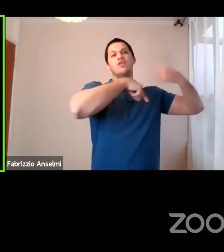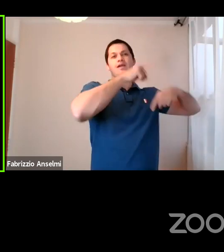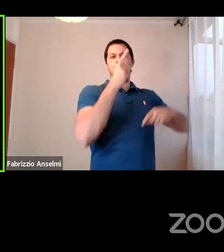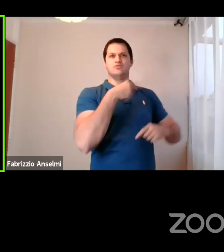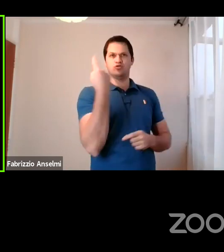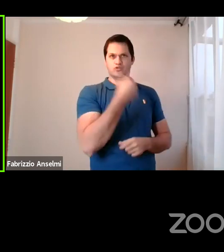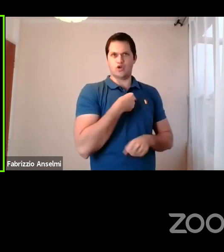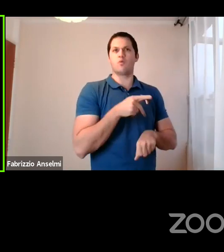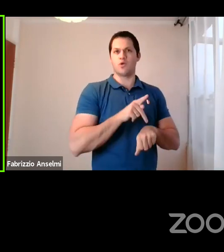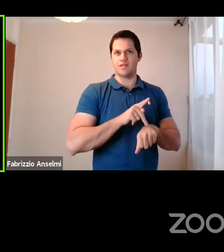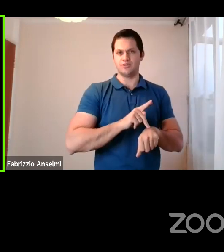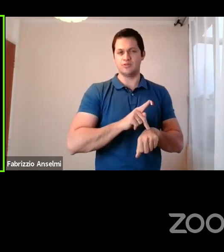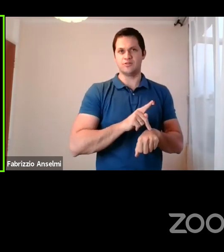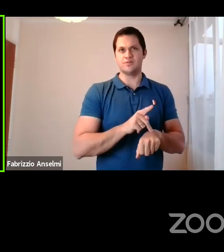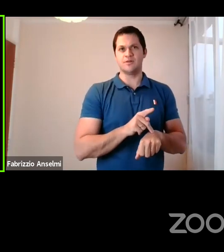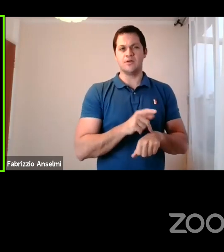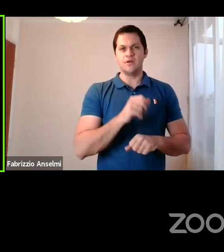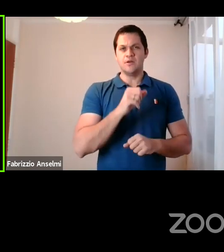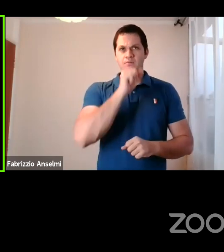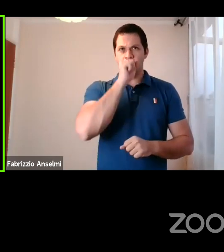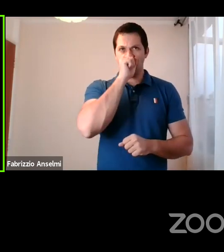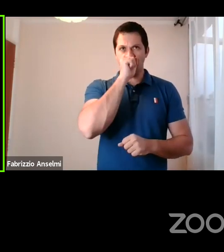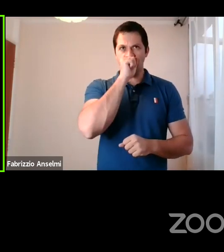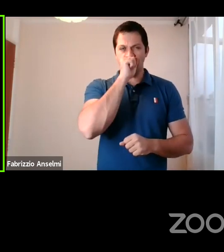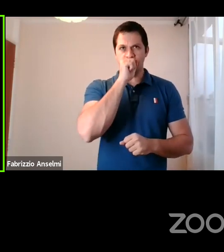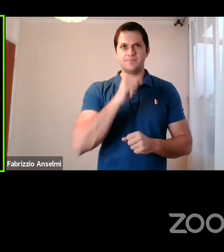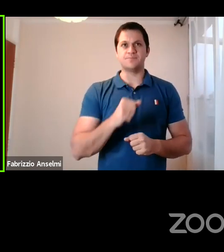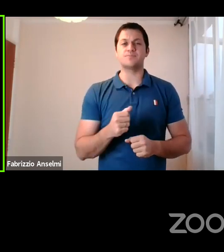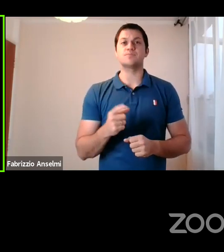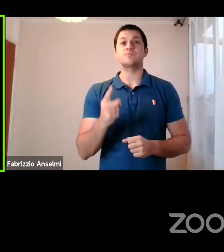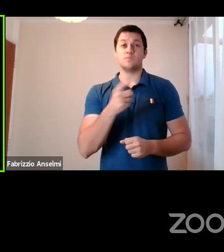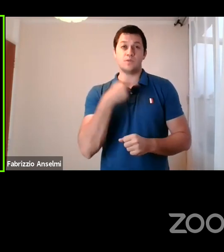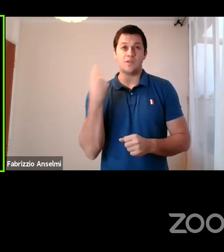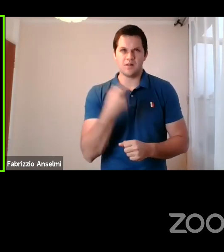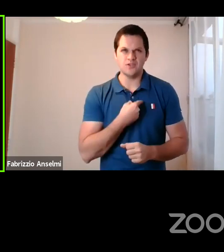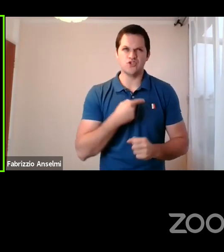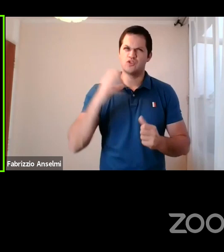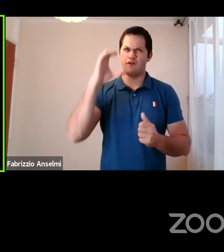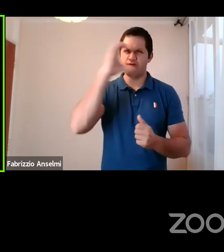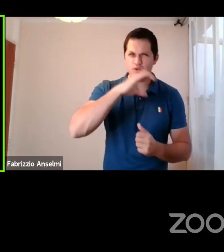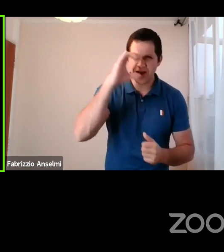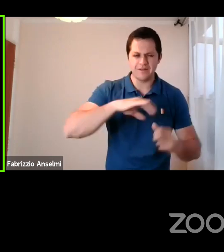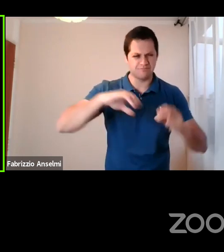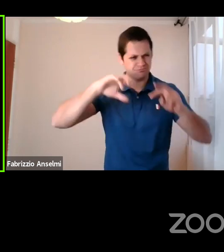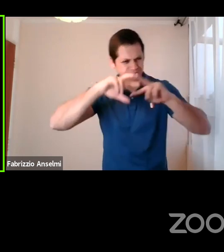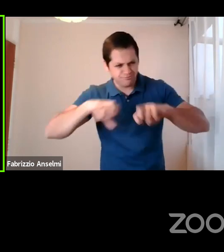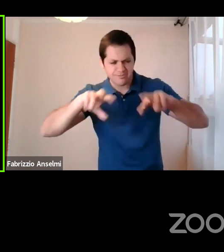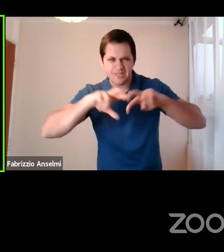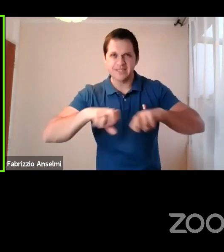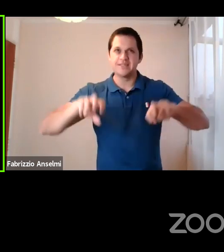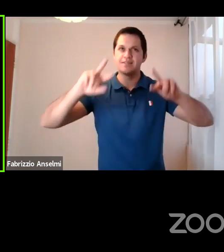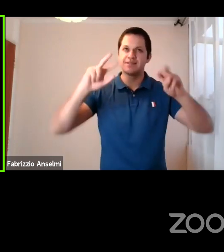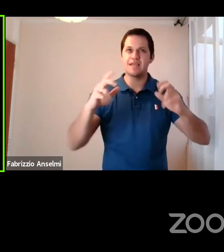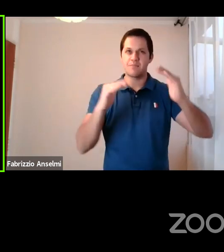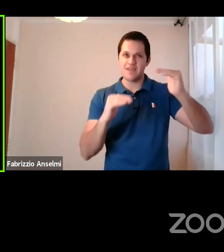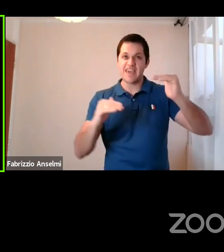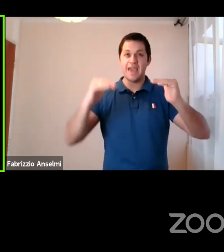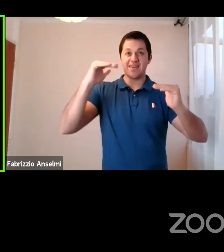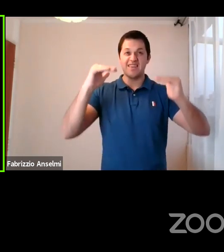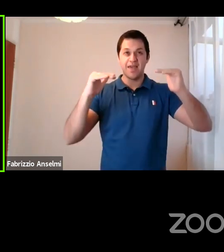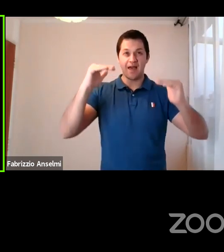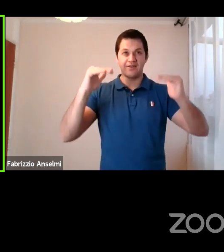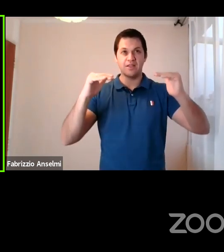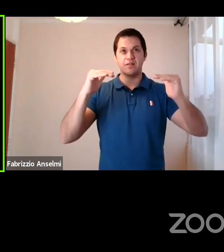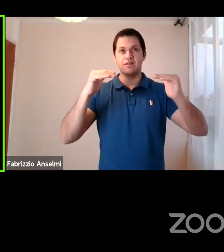kinesiólogos. Y si buscamos la estadística en torno a la cantidad de kinesiólogas o kinesiólogos